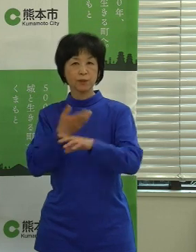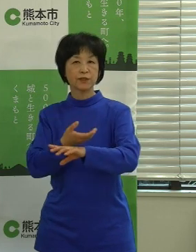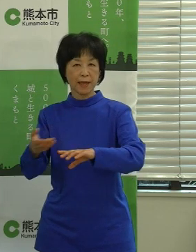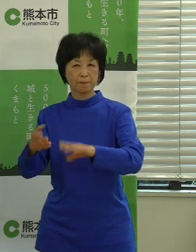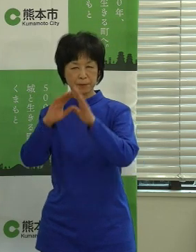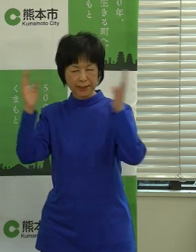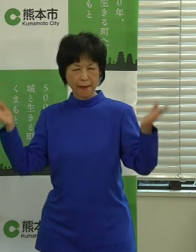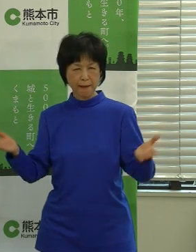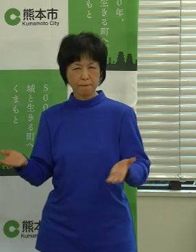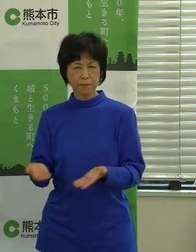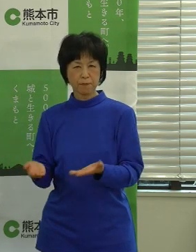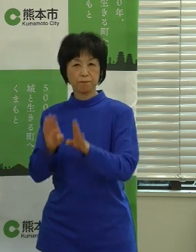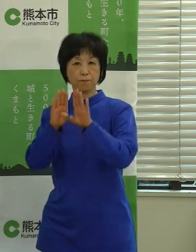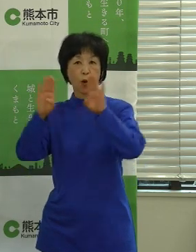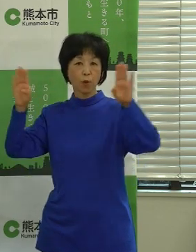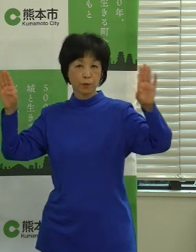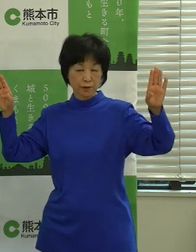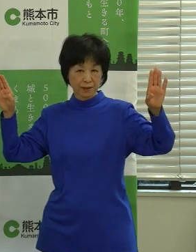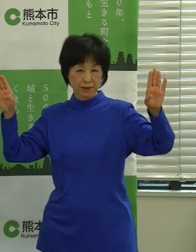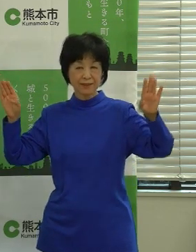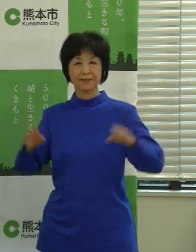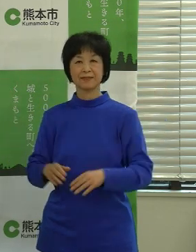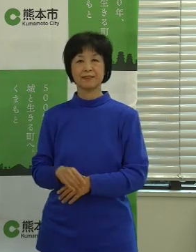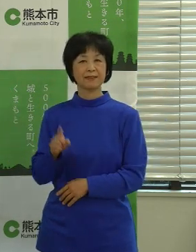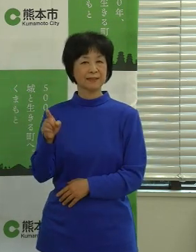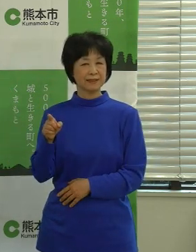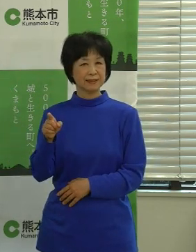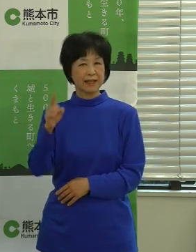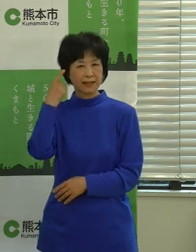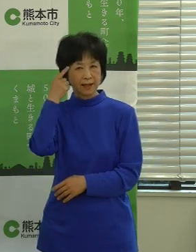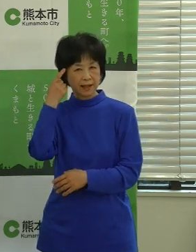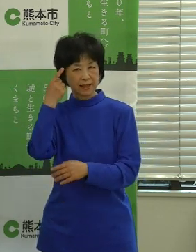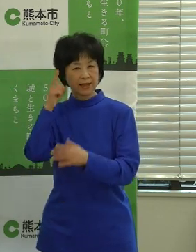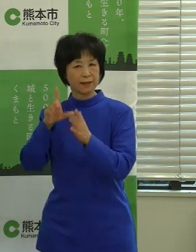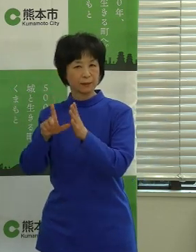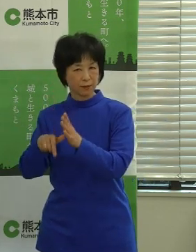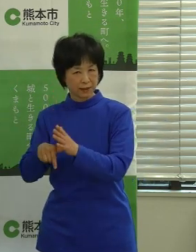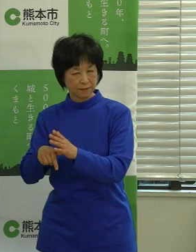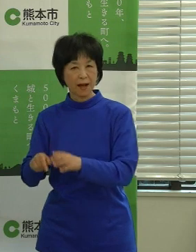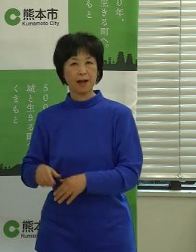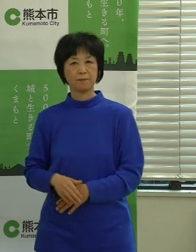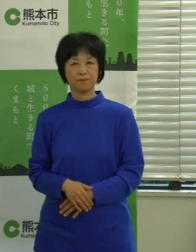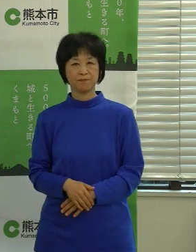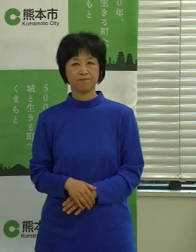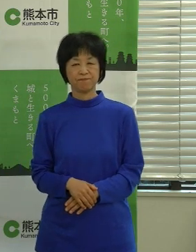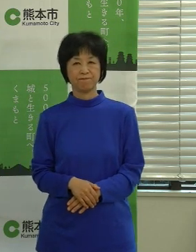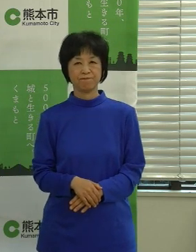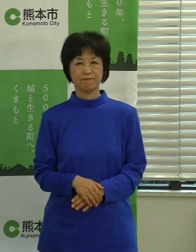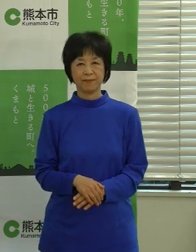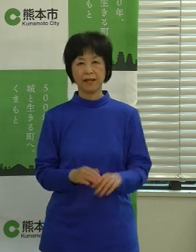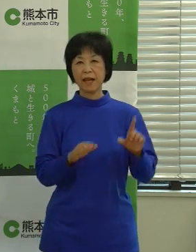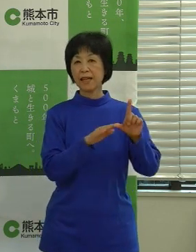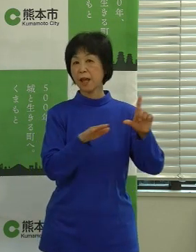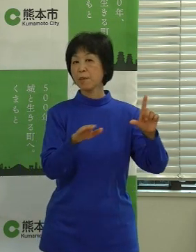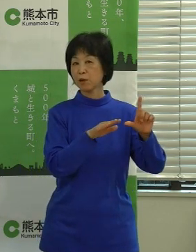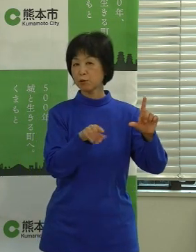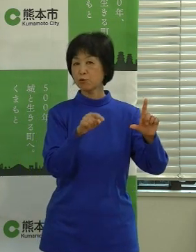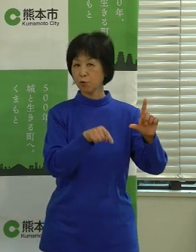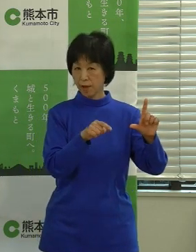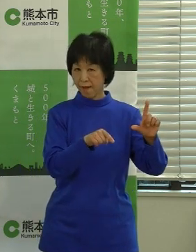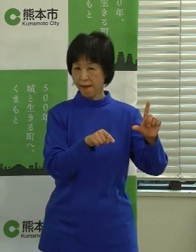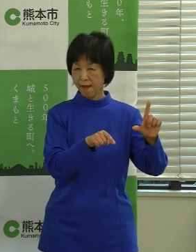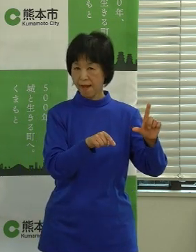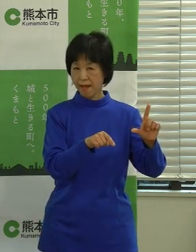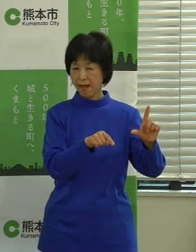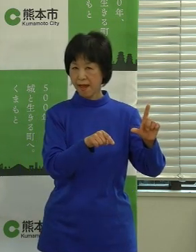レベルが非常にこの下がってる中でですね、来週になればレベルの見直しというのがちょうど2週間ありますんででき